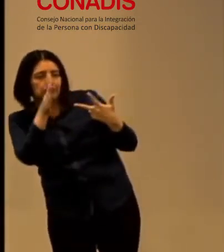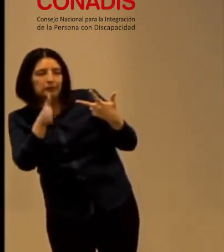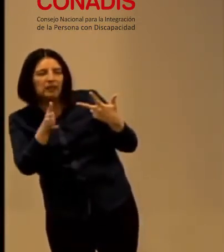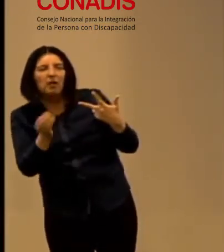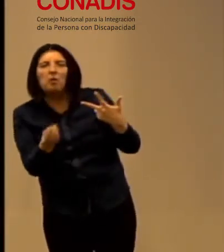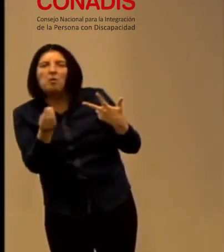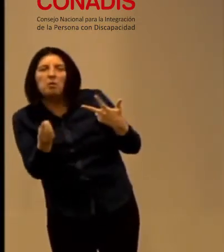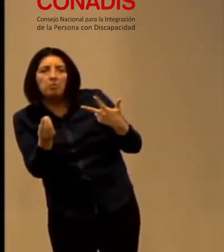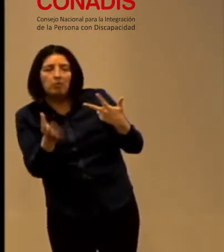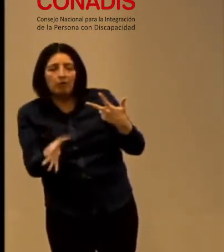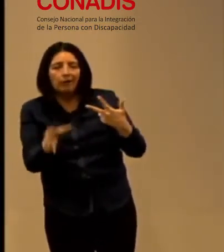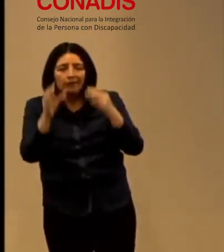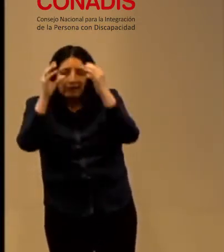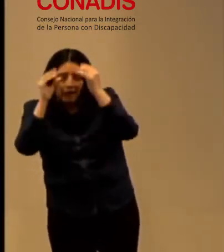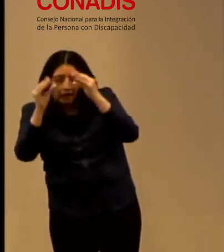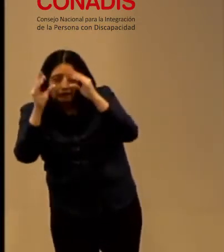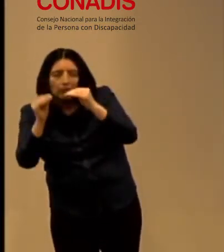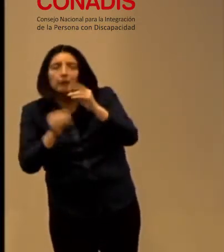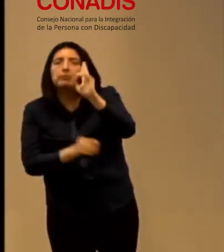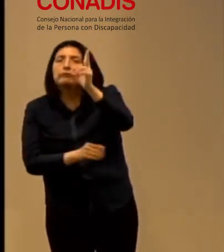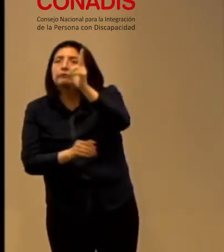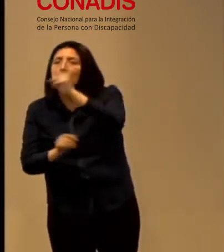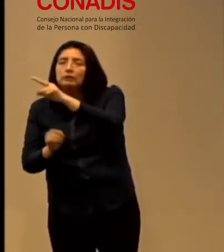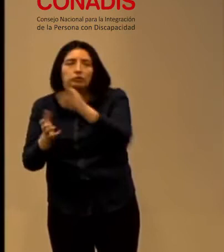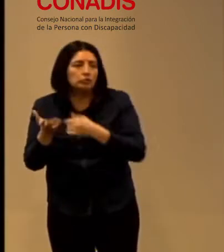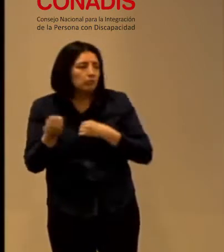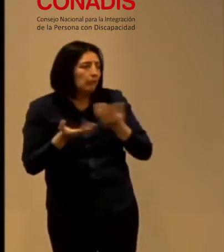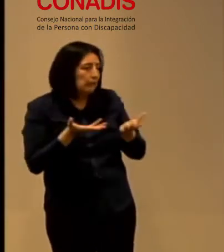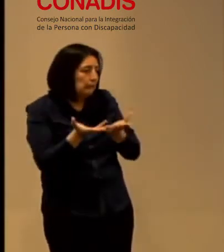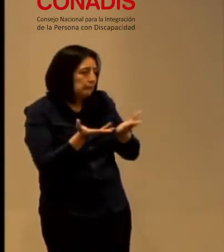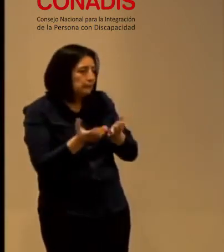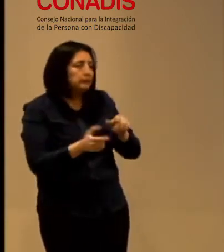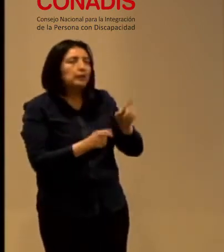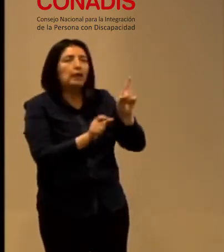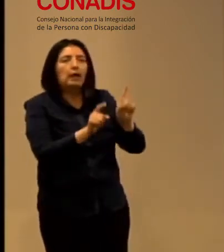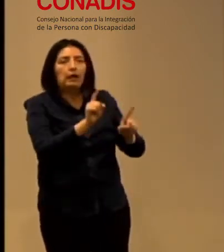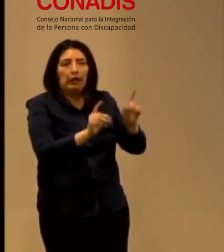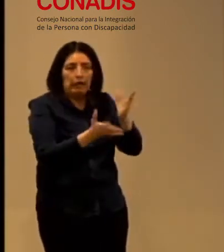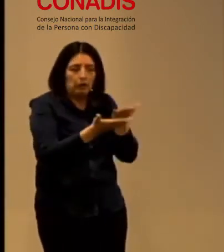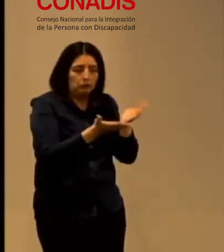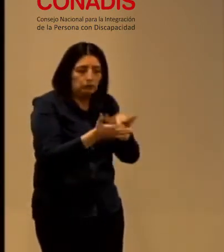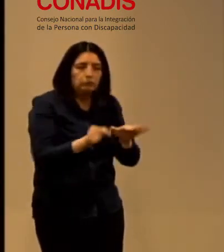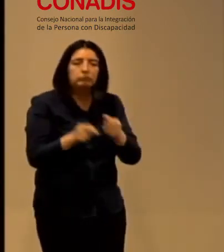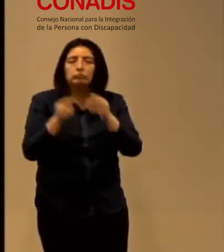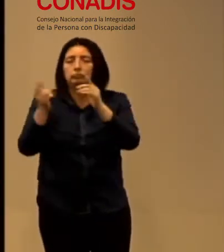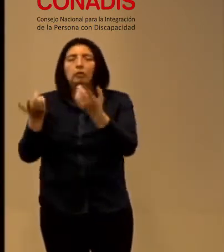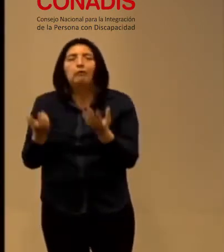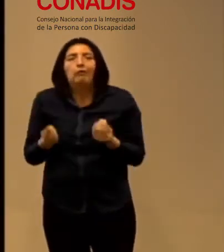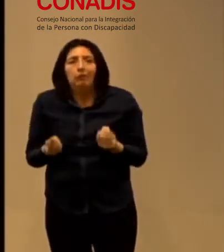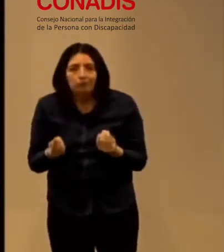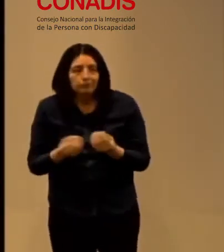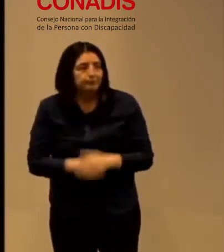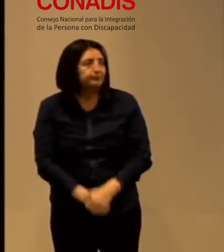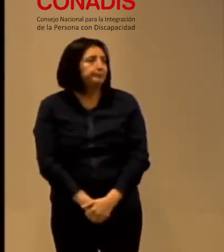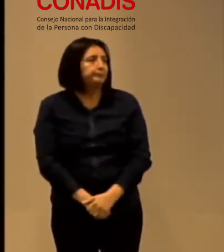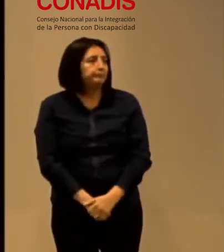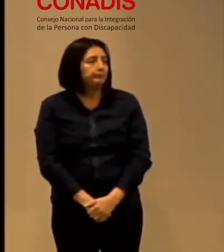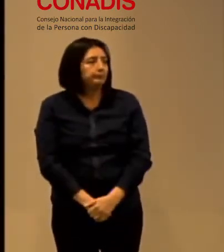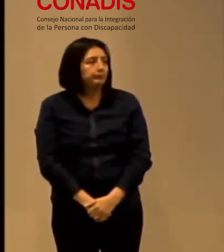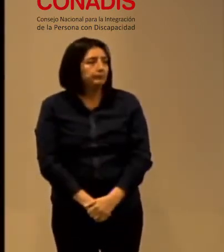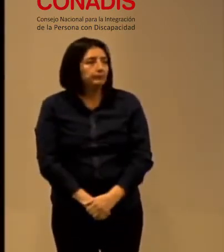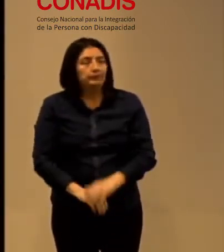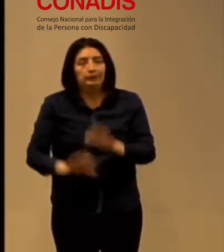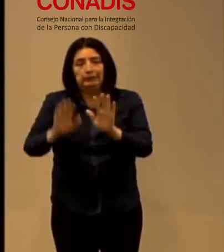o capacitación a docentes para la atención de alumnos con alguna discapacidad, y otra vez, estamos